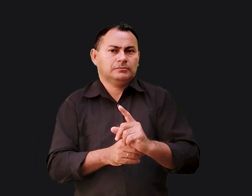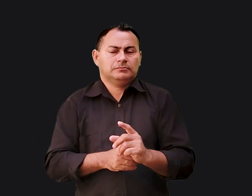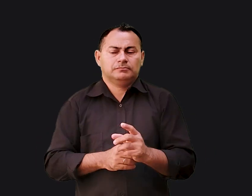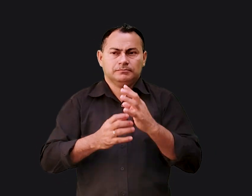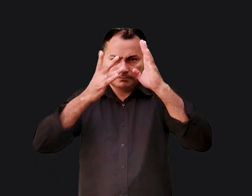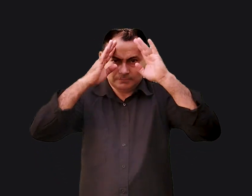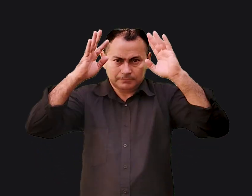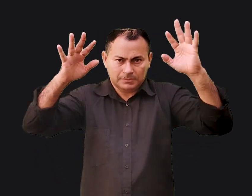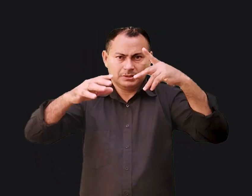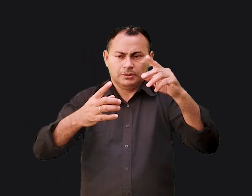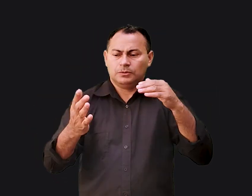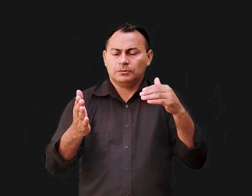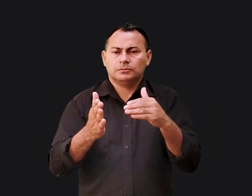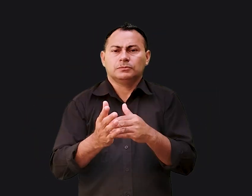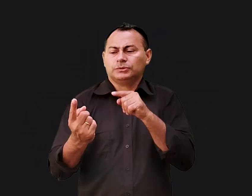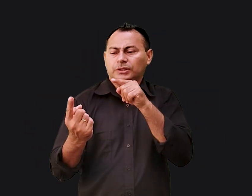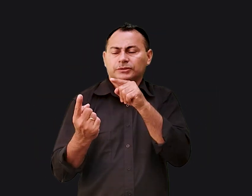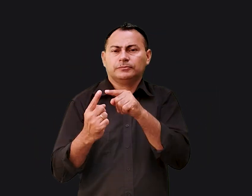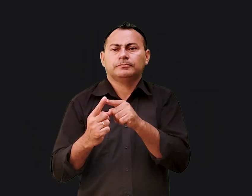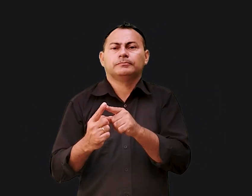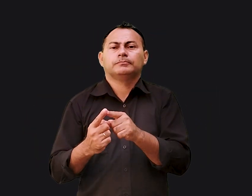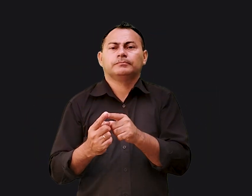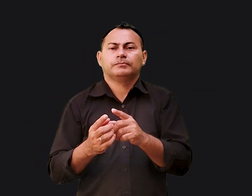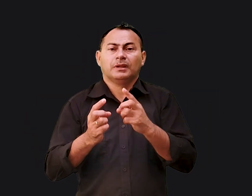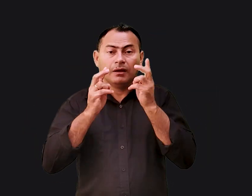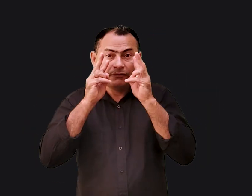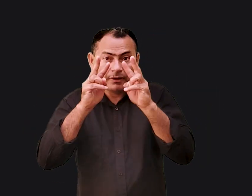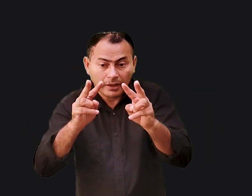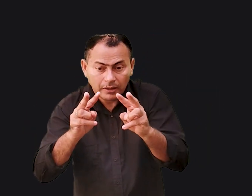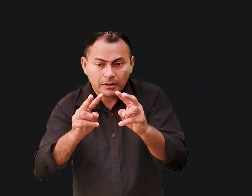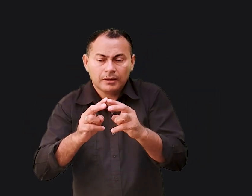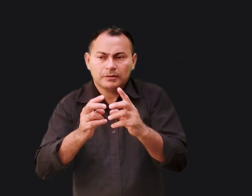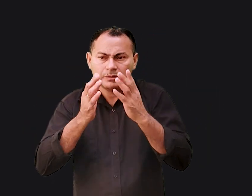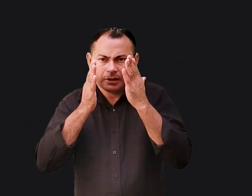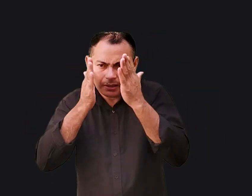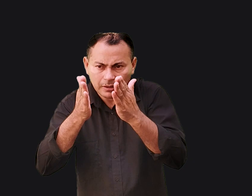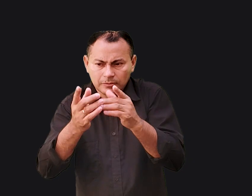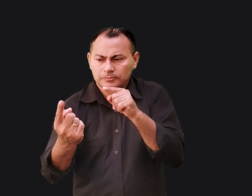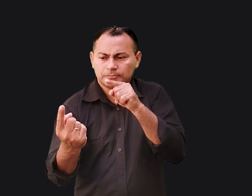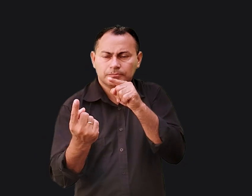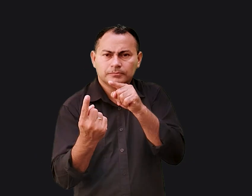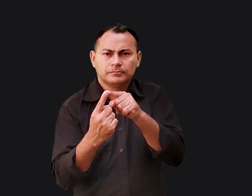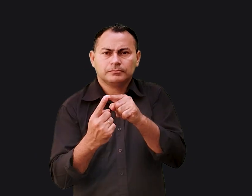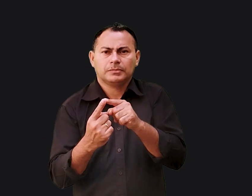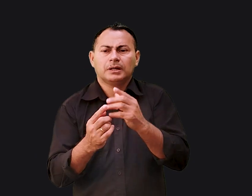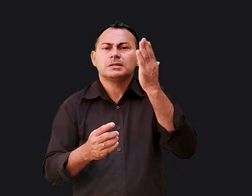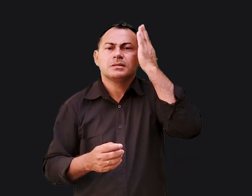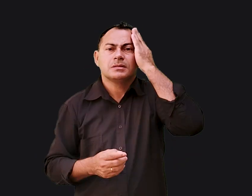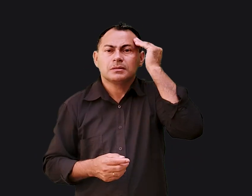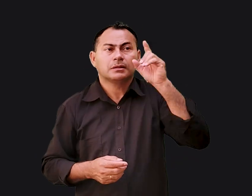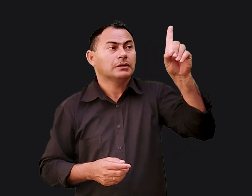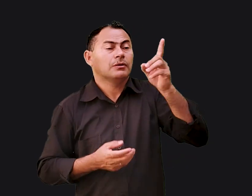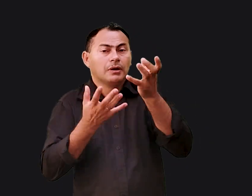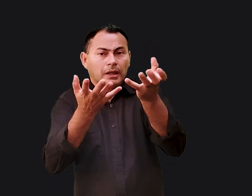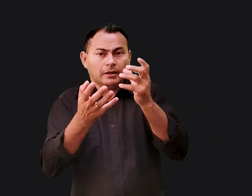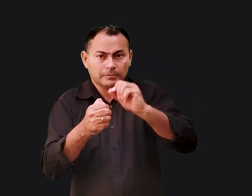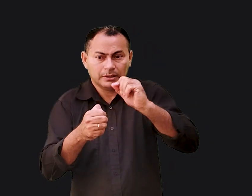se distraia dos seus objetivos. Ao invés de olhar por essa lente objetiva para descobrir o que Deus quer que